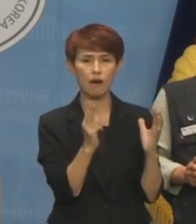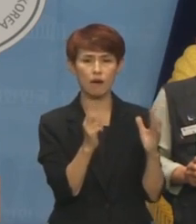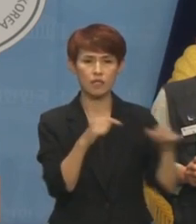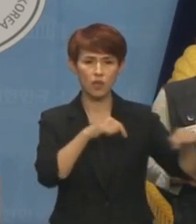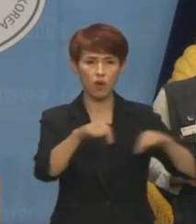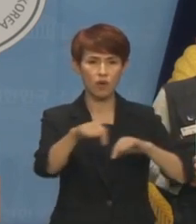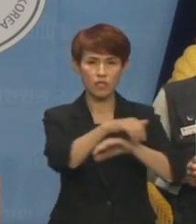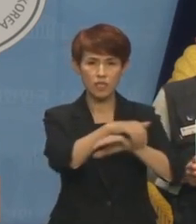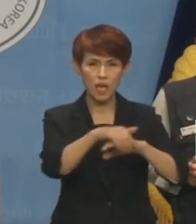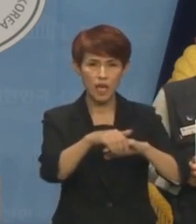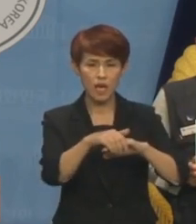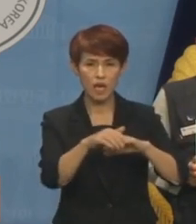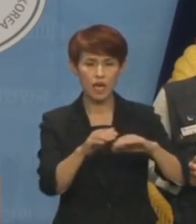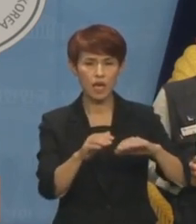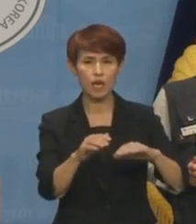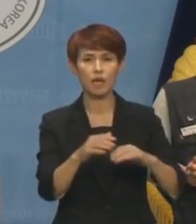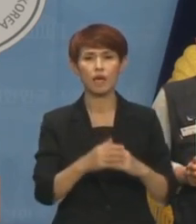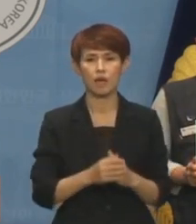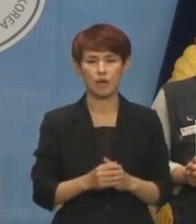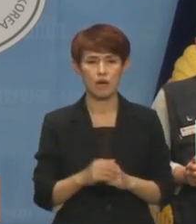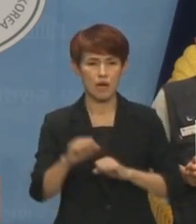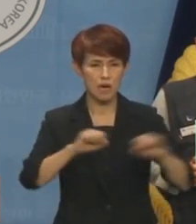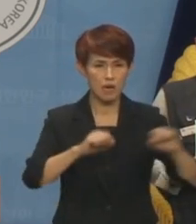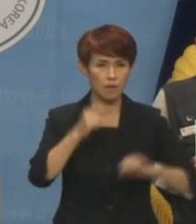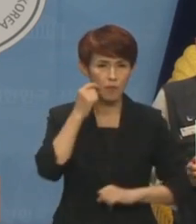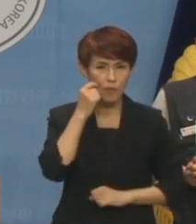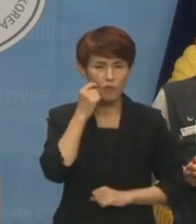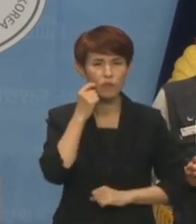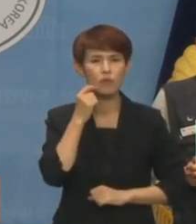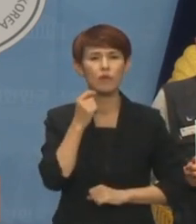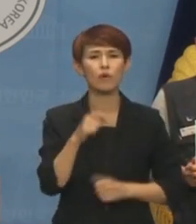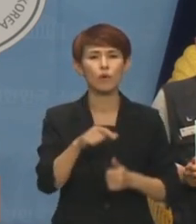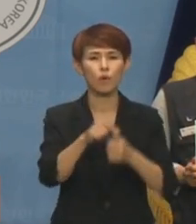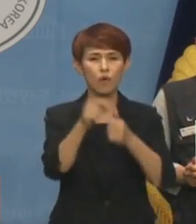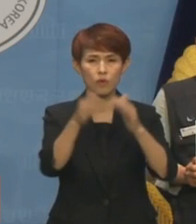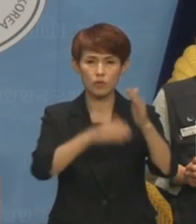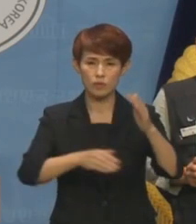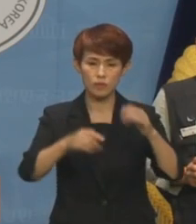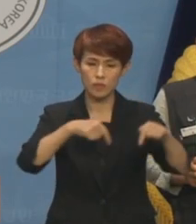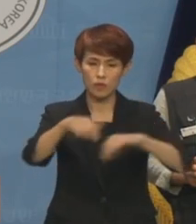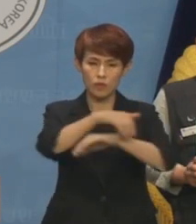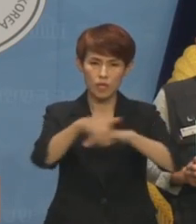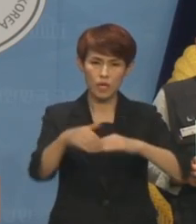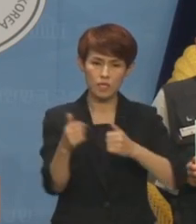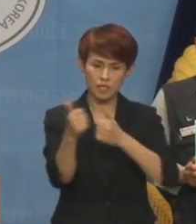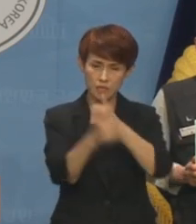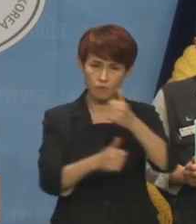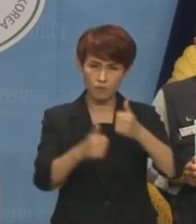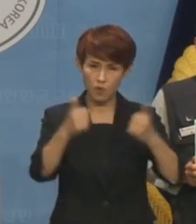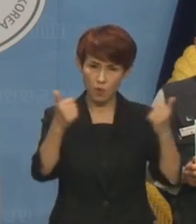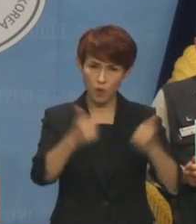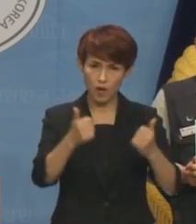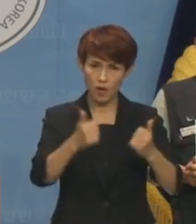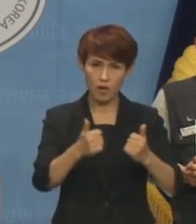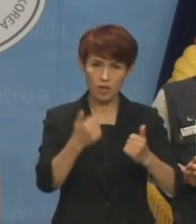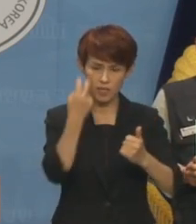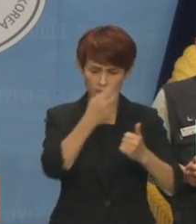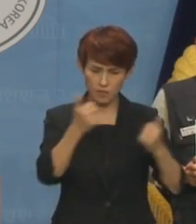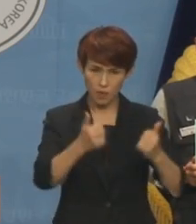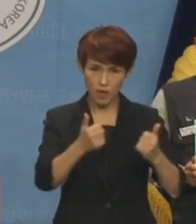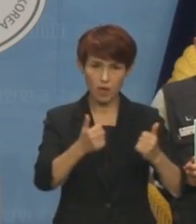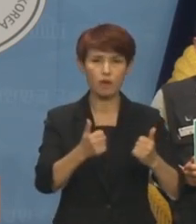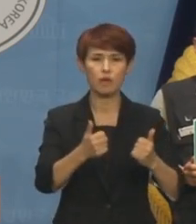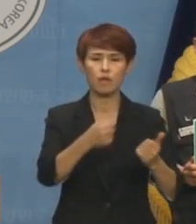거수기 역할을 넘어서지 못하는 고용정책심의회가 정의로운 전환을 위해서는 모든 이해관계자들이